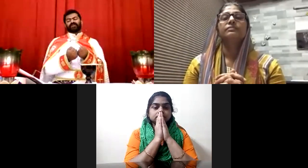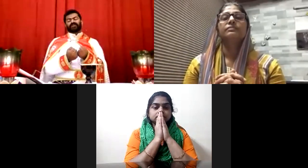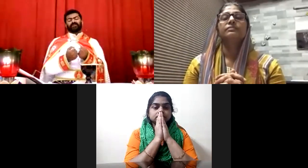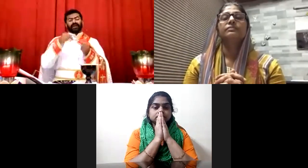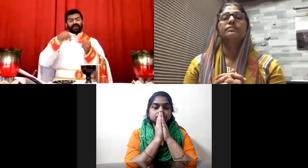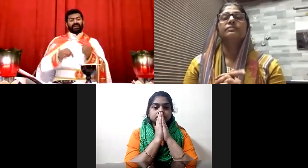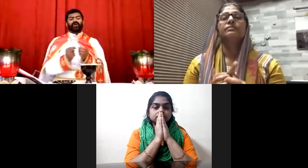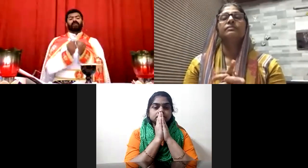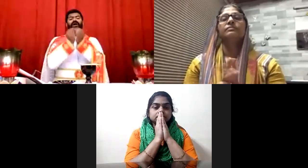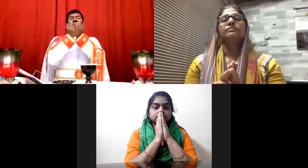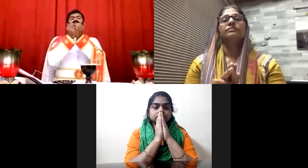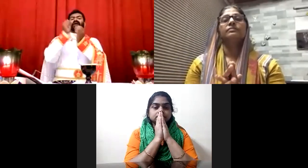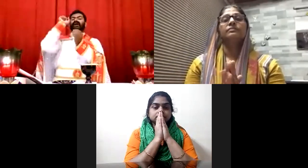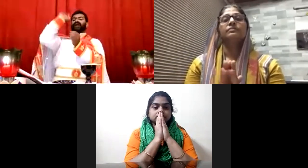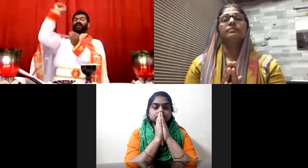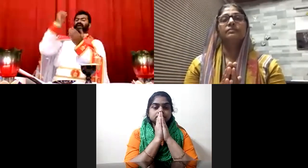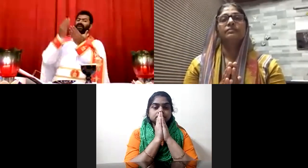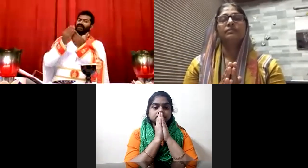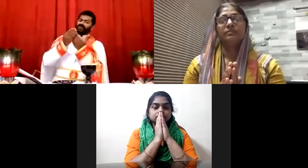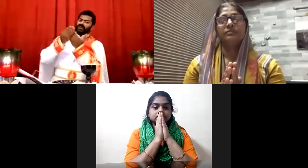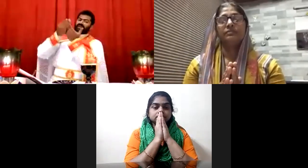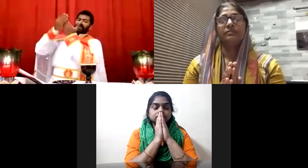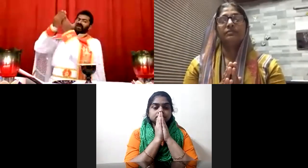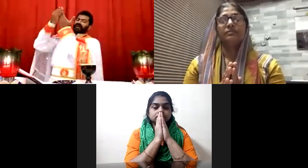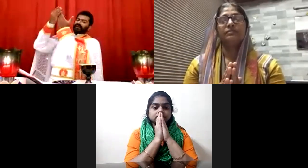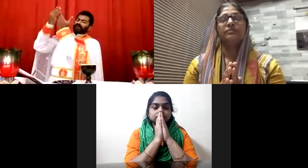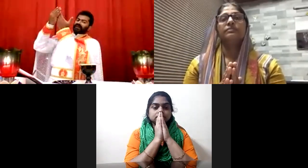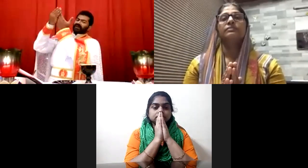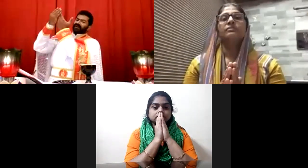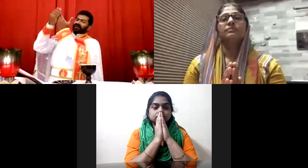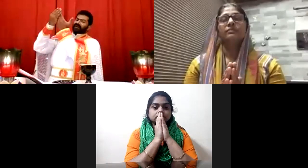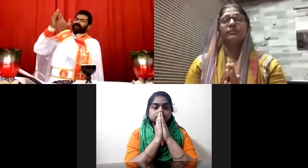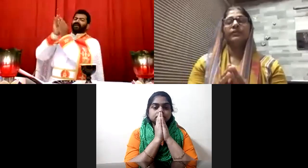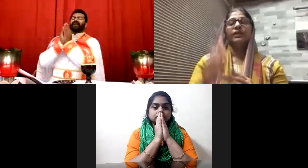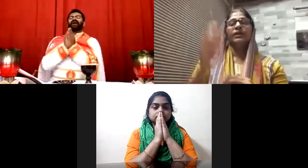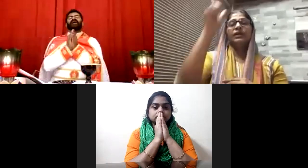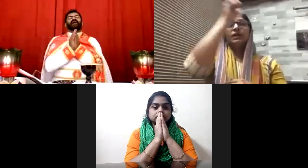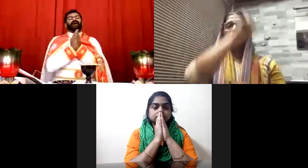വേണ്ടിയും ഈ കുർബാന അങ്ങ് സ്വീകരിക്കണമേ.